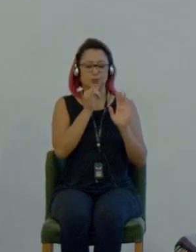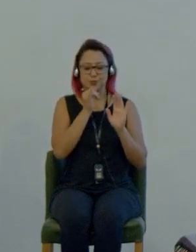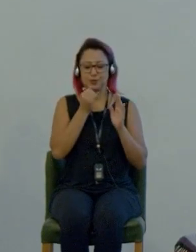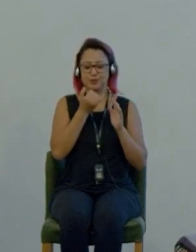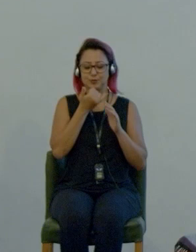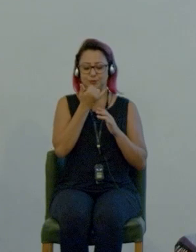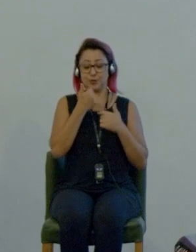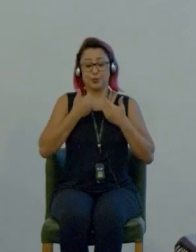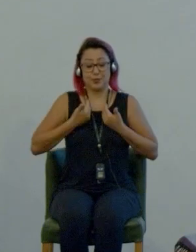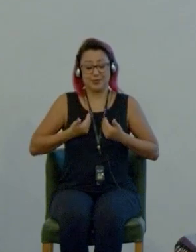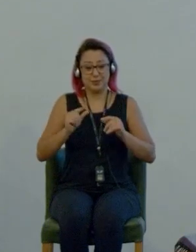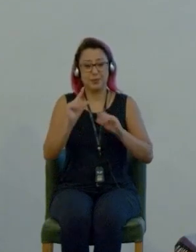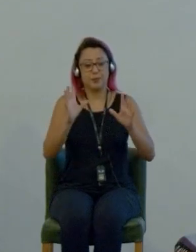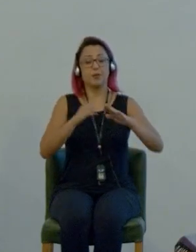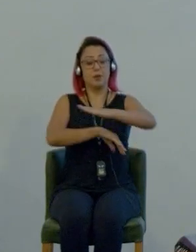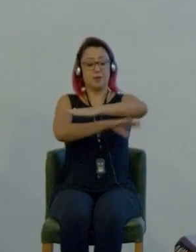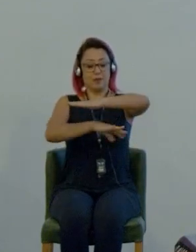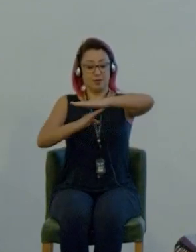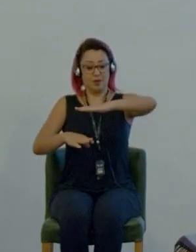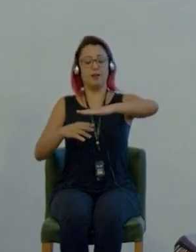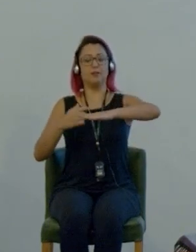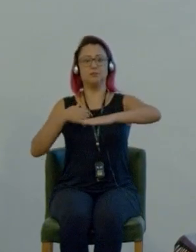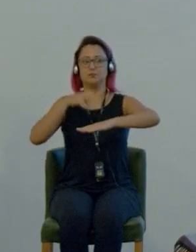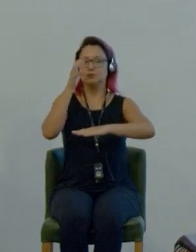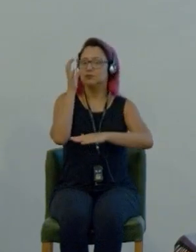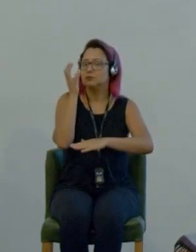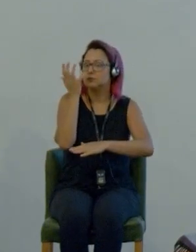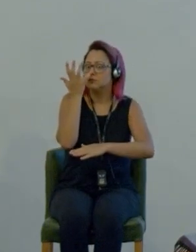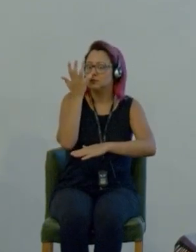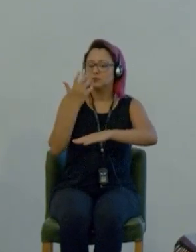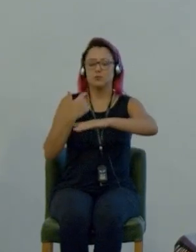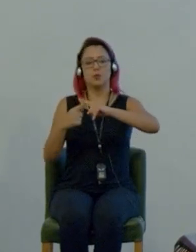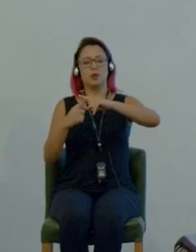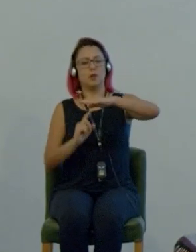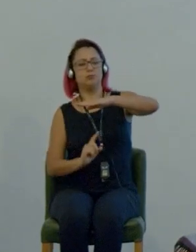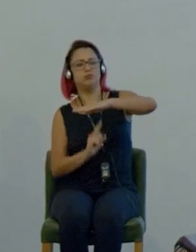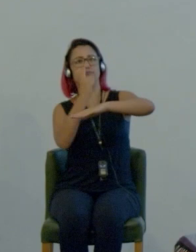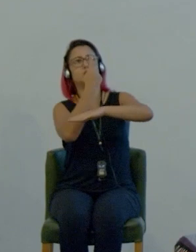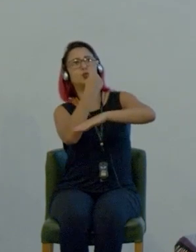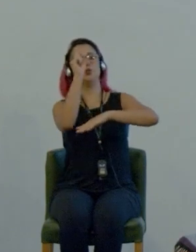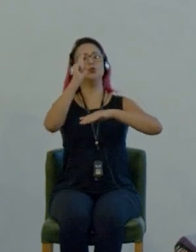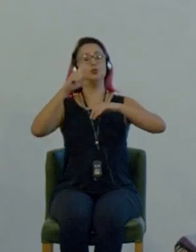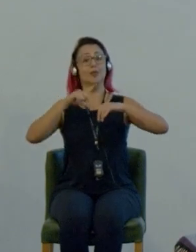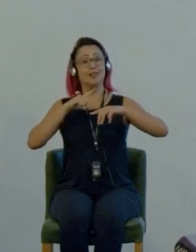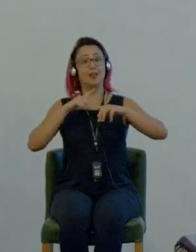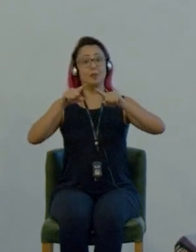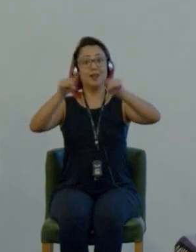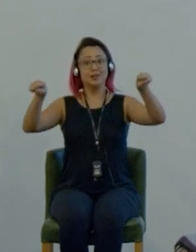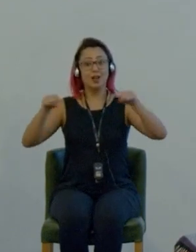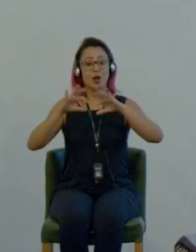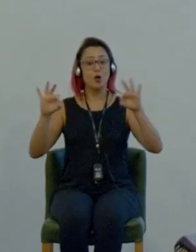c'était fascinant parce que, comme vous savez, tout en haut, au dernier étage, il y a une salle entière sur les cartes. Et il y a une